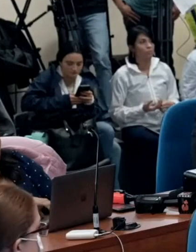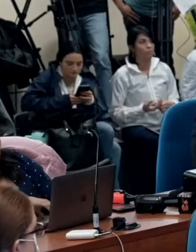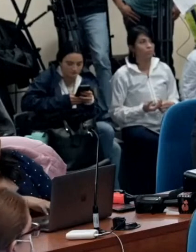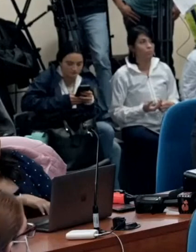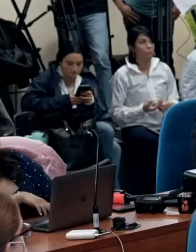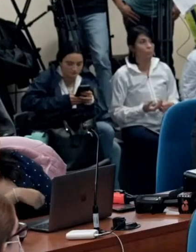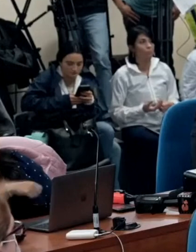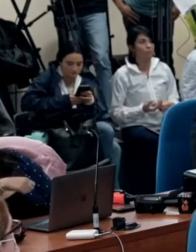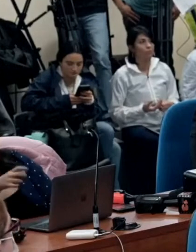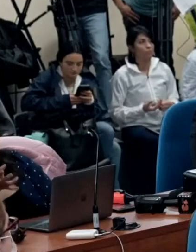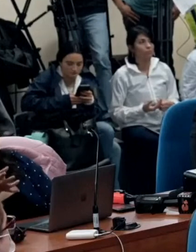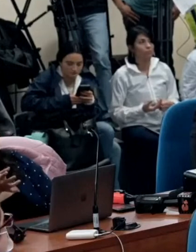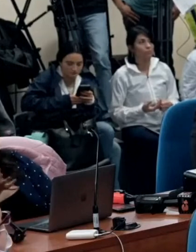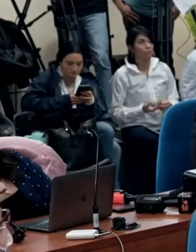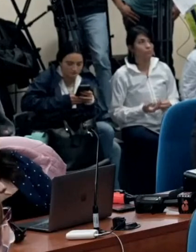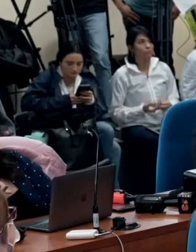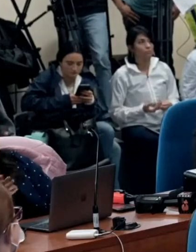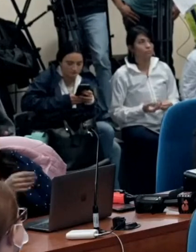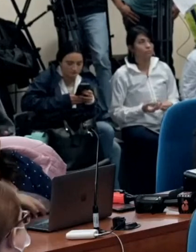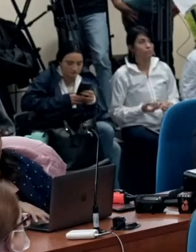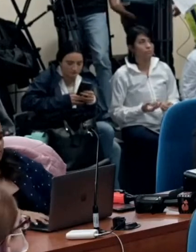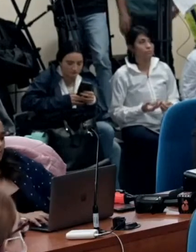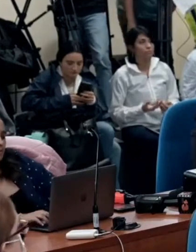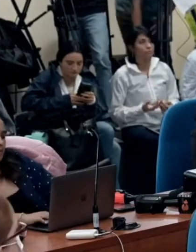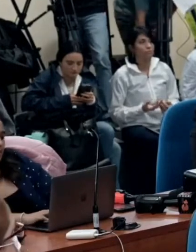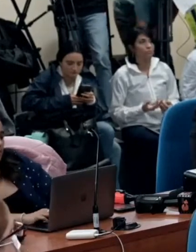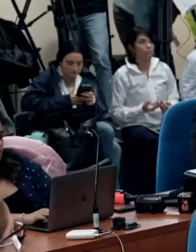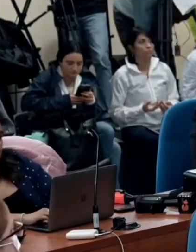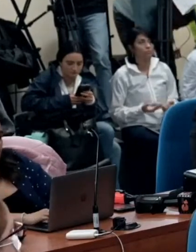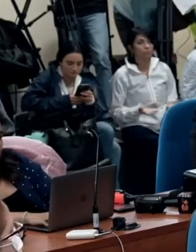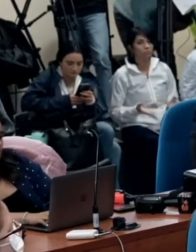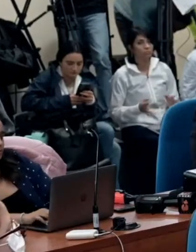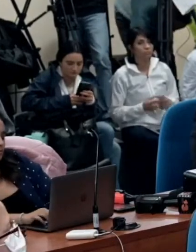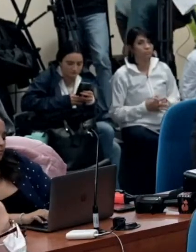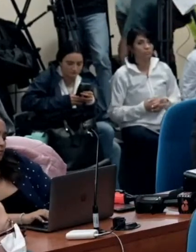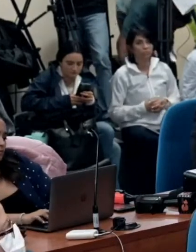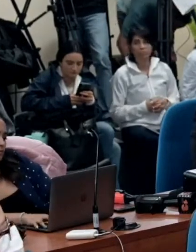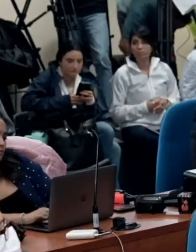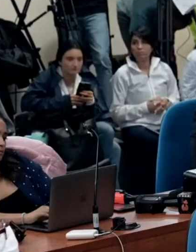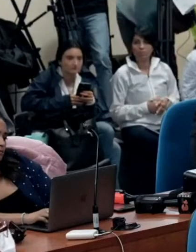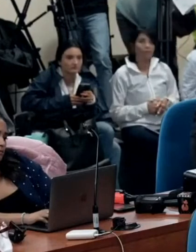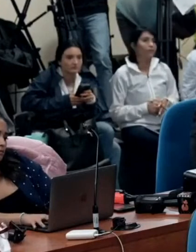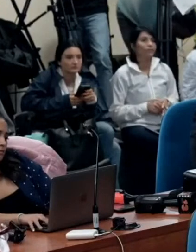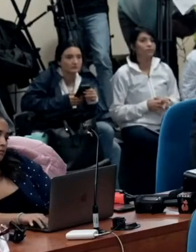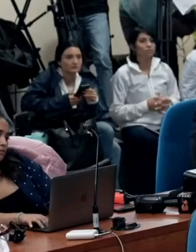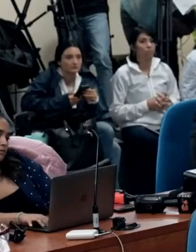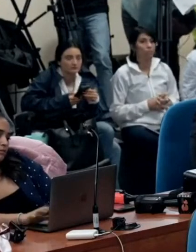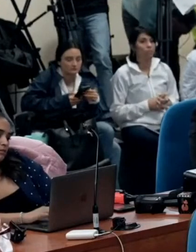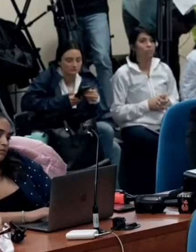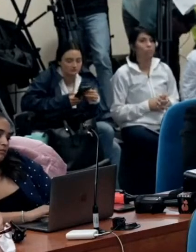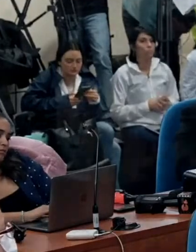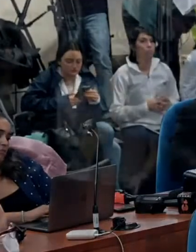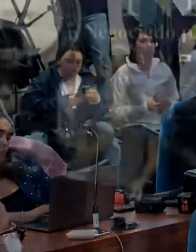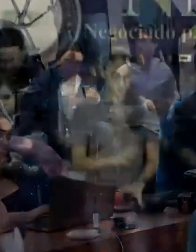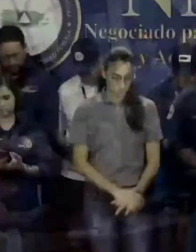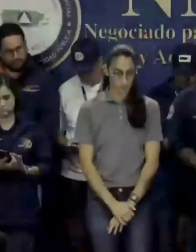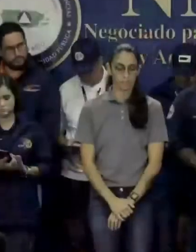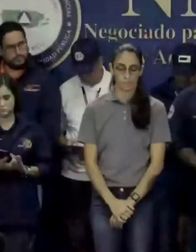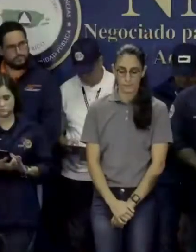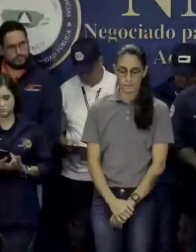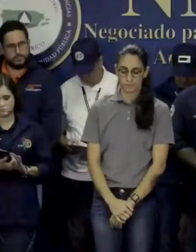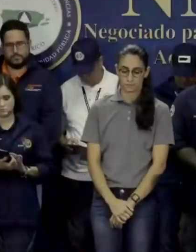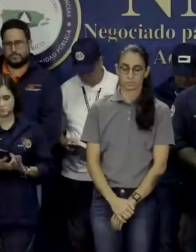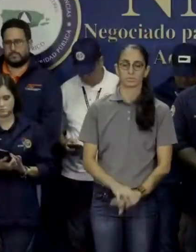tiempo provocaron esa movilización, o porque la gente no respondió al llamado que insistentemente se bueno, le hace? El general